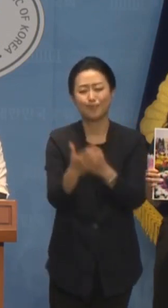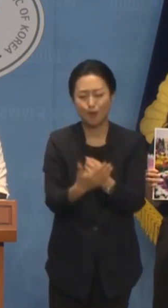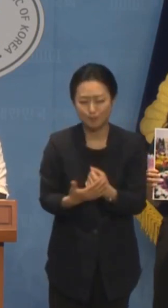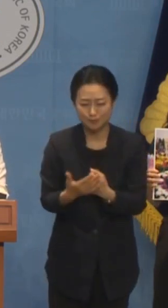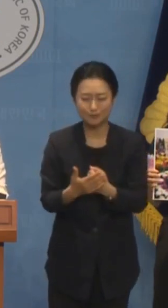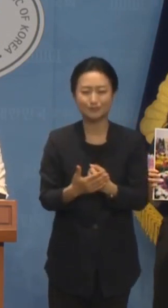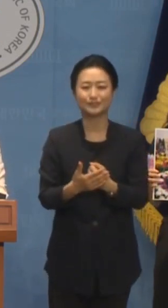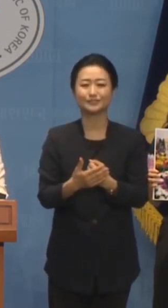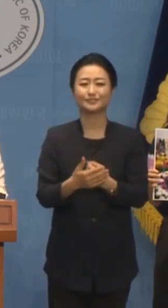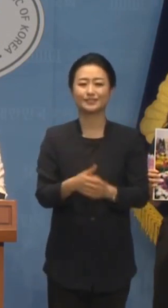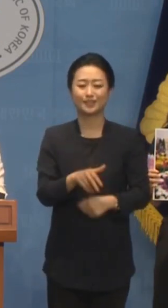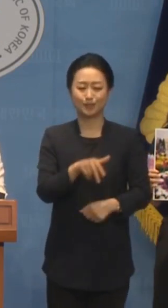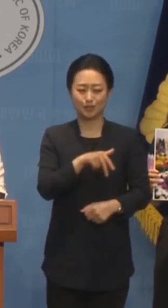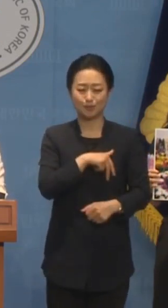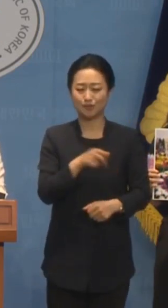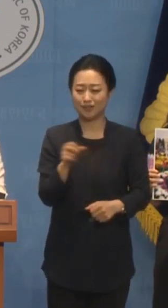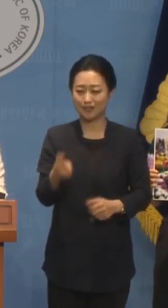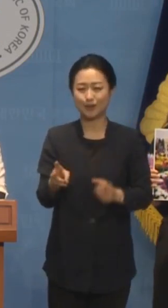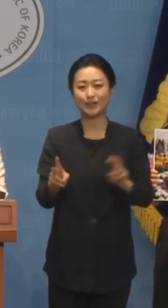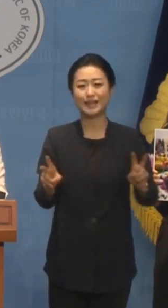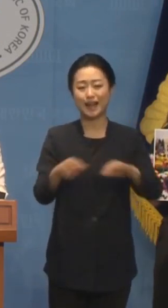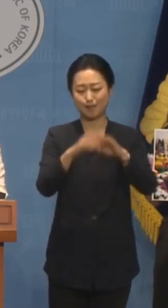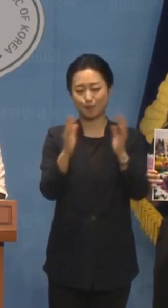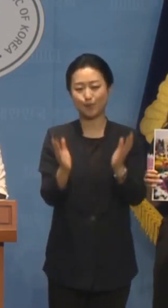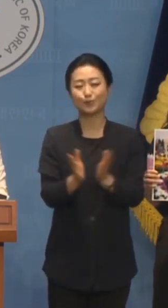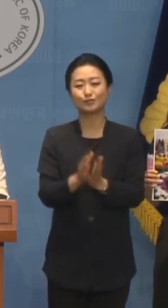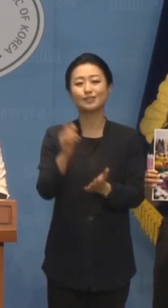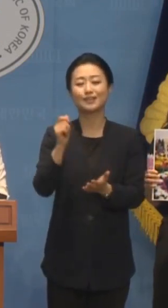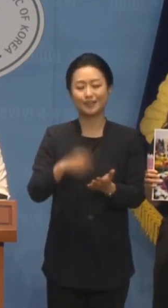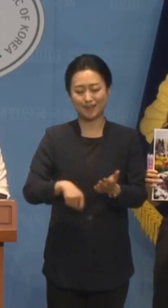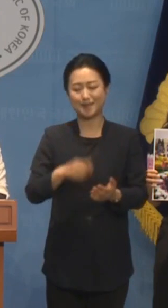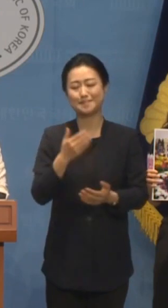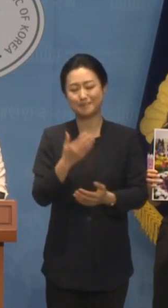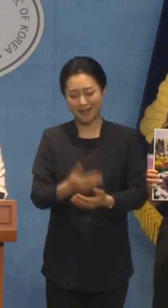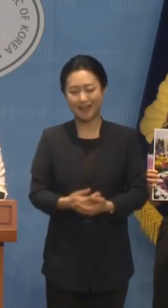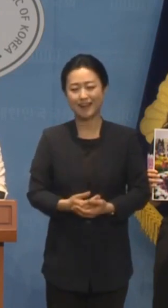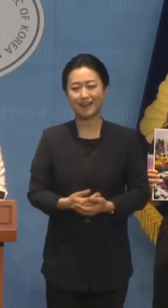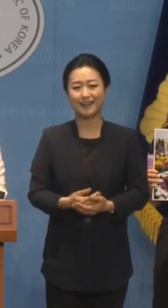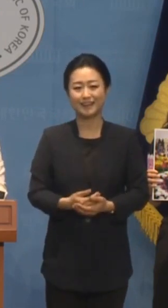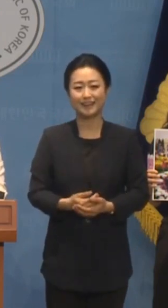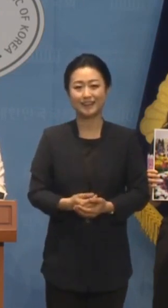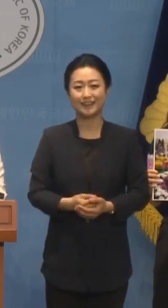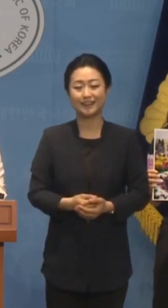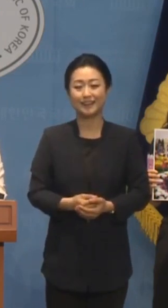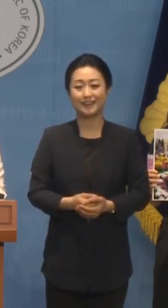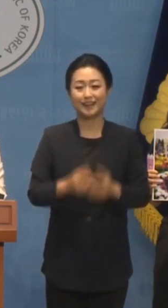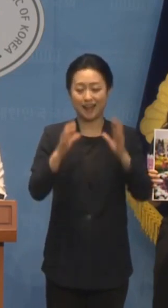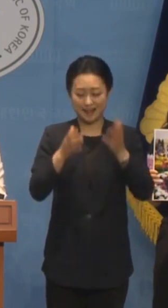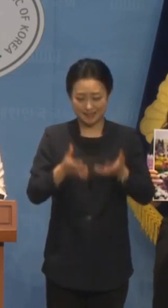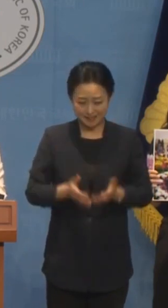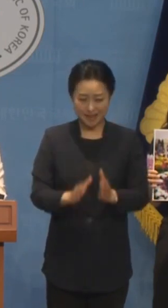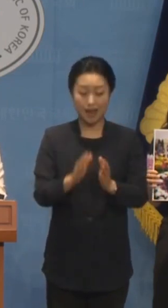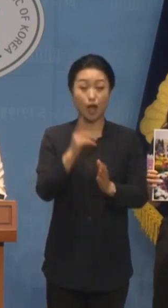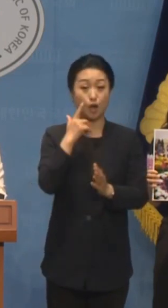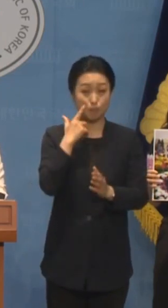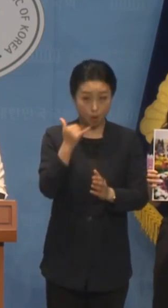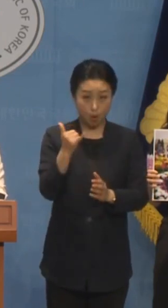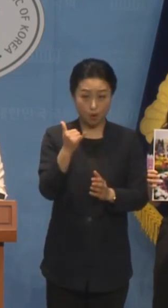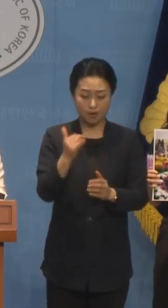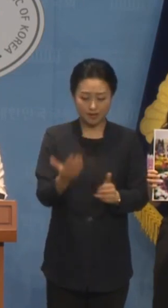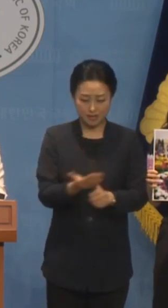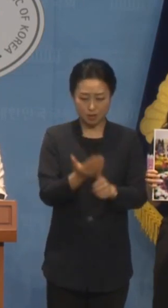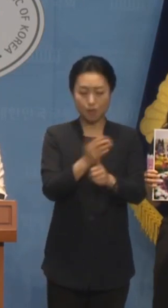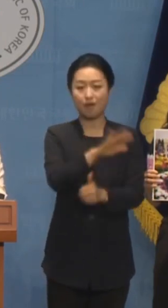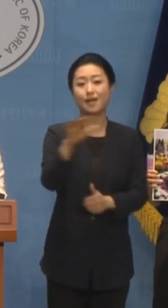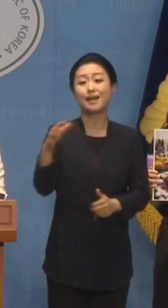국회에서도 여당도 야당도 구하라법을 통과시키게 되었습니다. 다시 한번 아이를 낳은 부모는 아이를